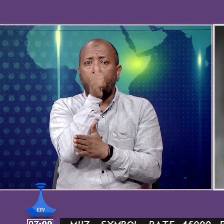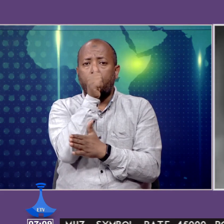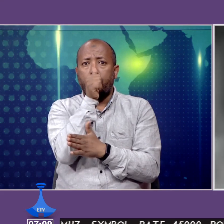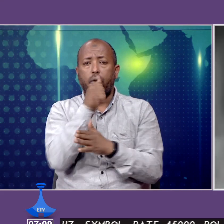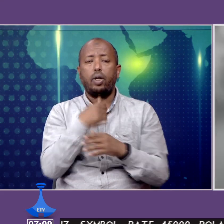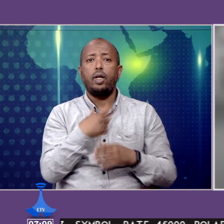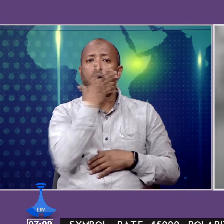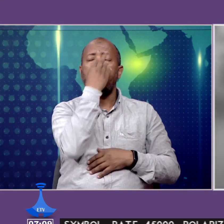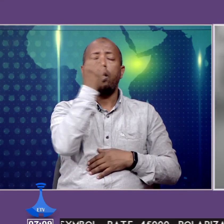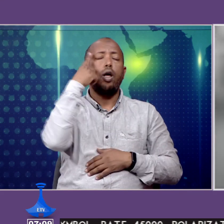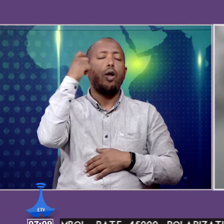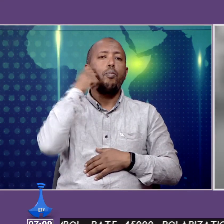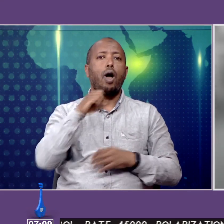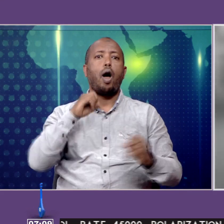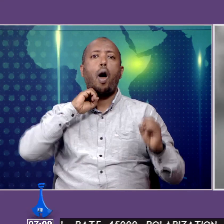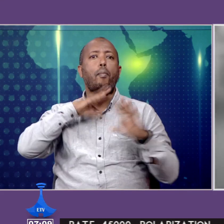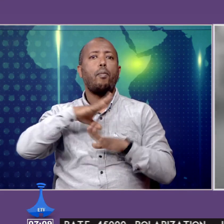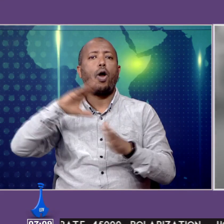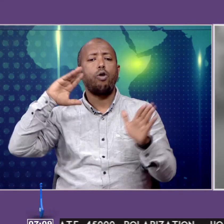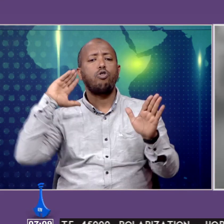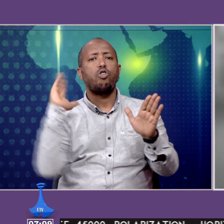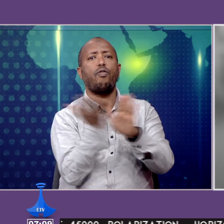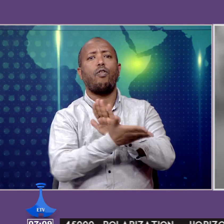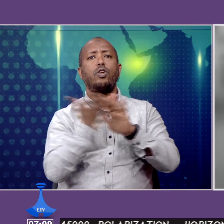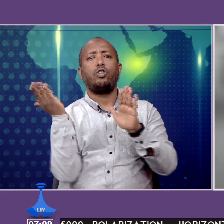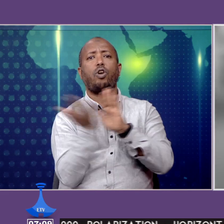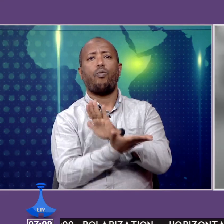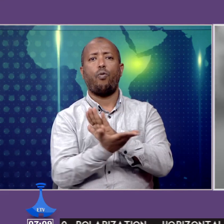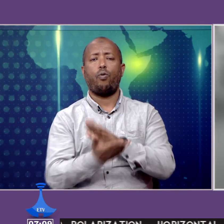ህዝብ ጨፈጨፉ። ቶማድሮ